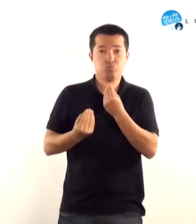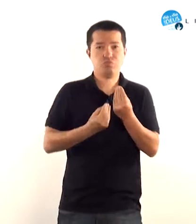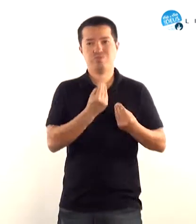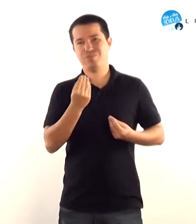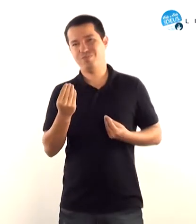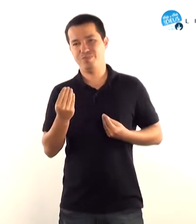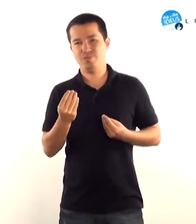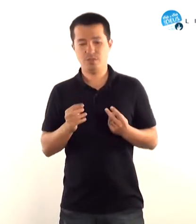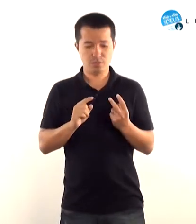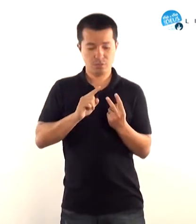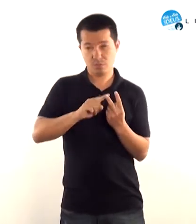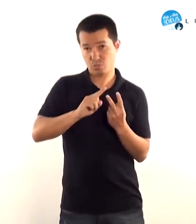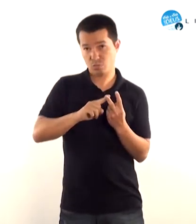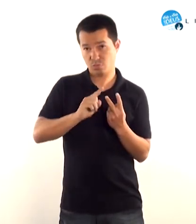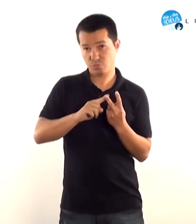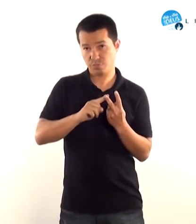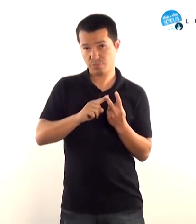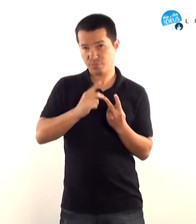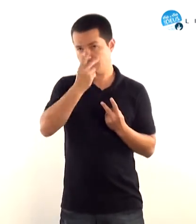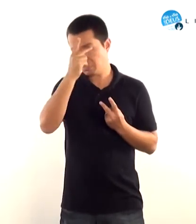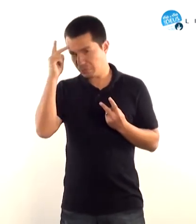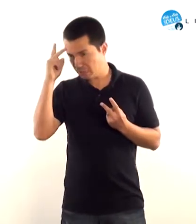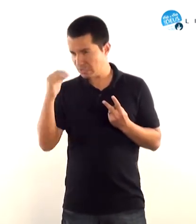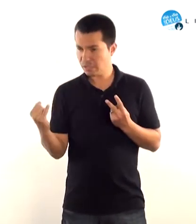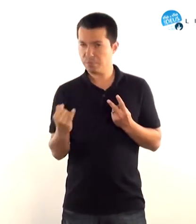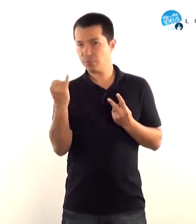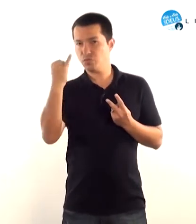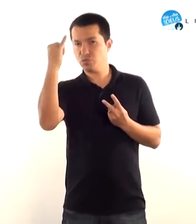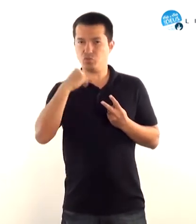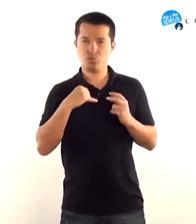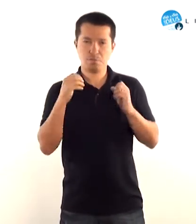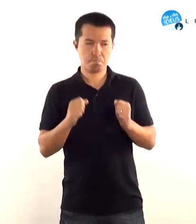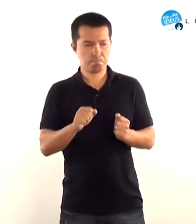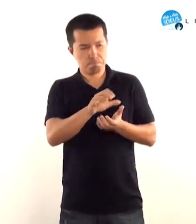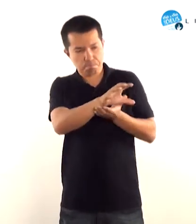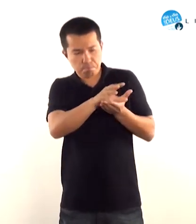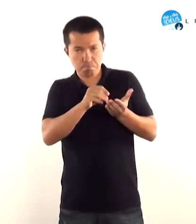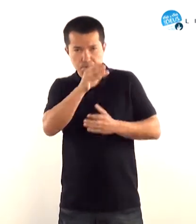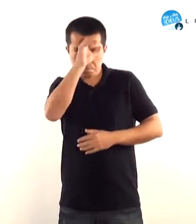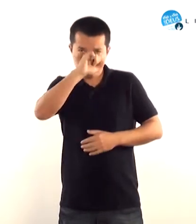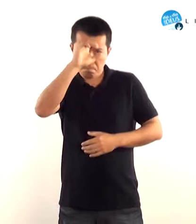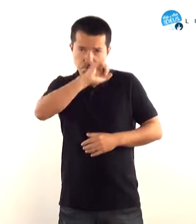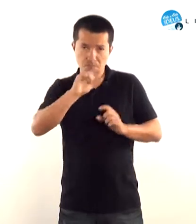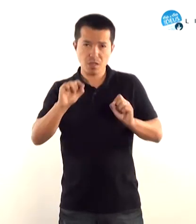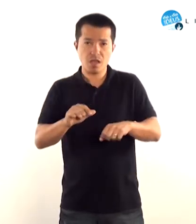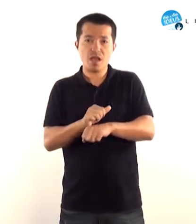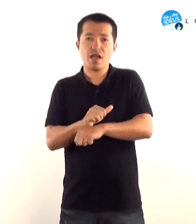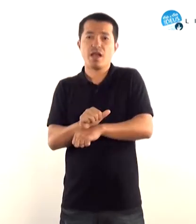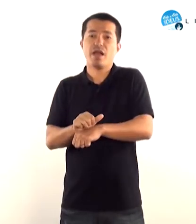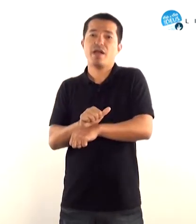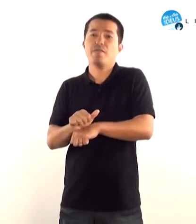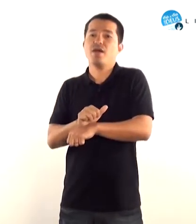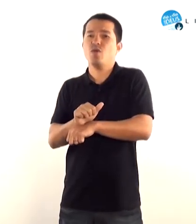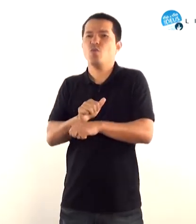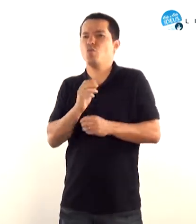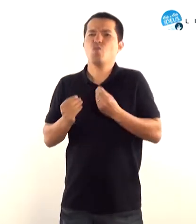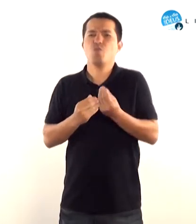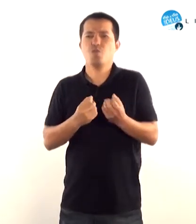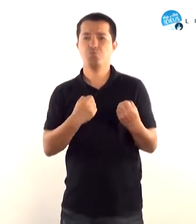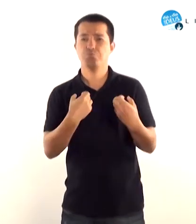de Abraão. O que essa janela da história tem para a gente se a gente olhar a história na perspectiva